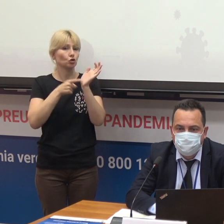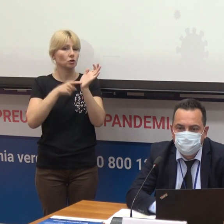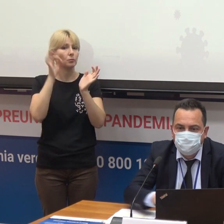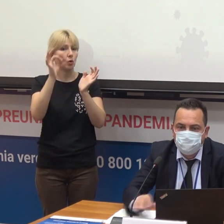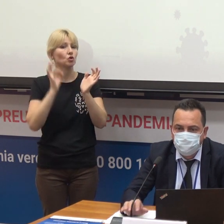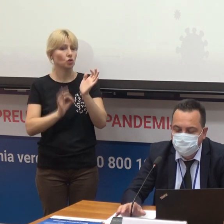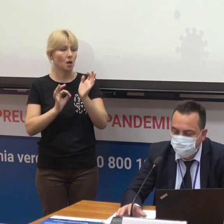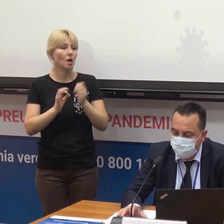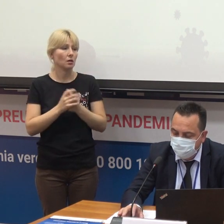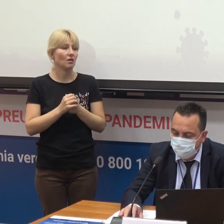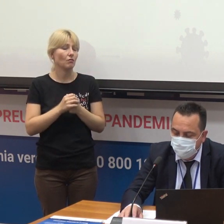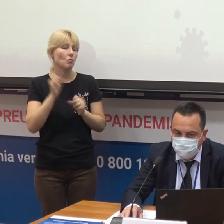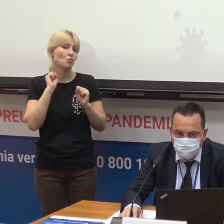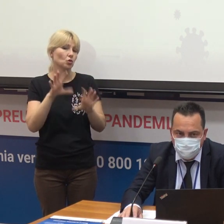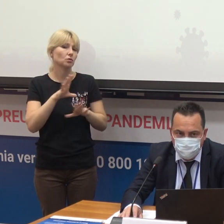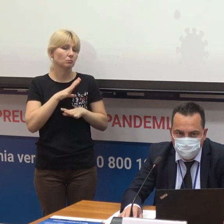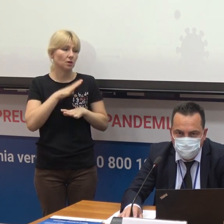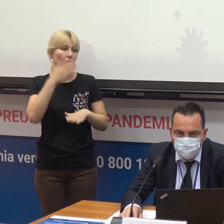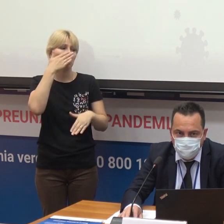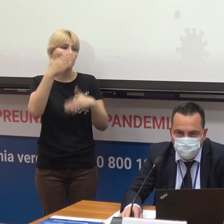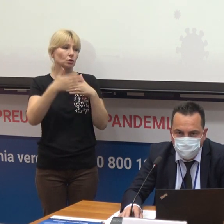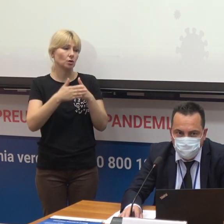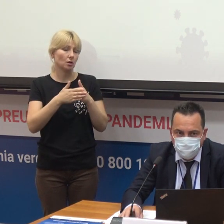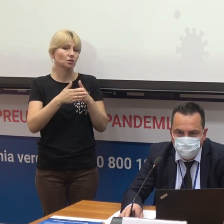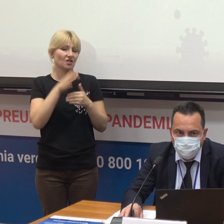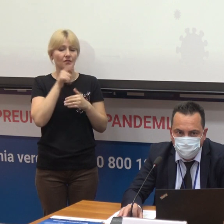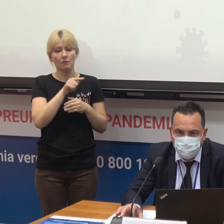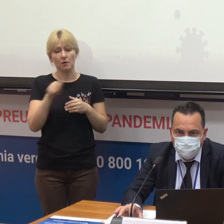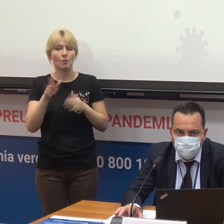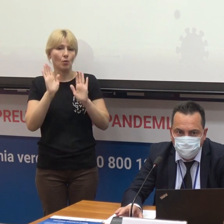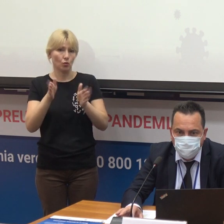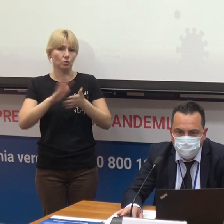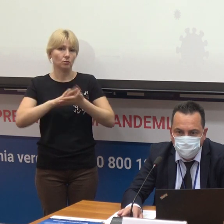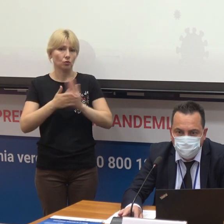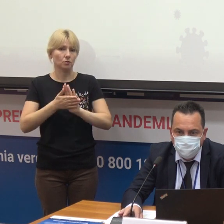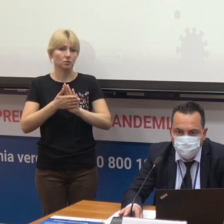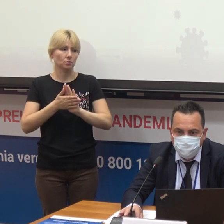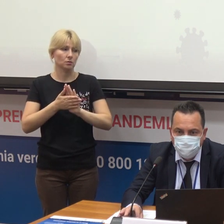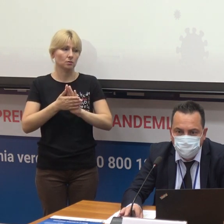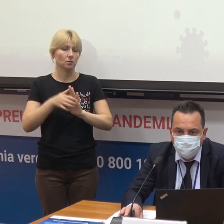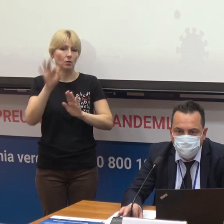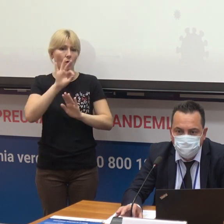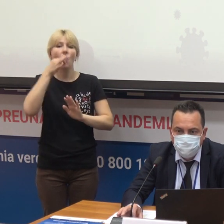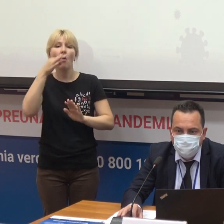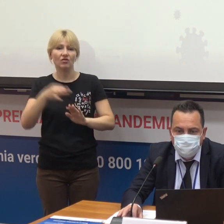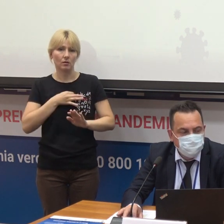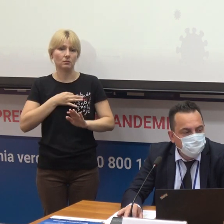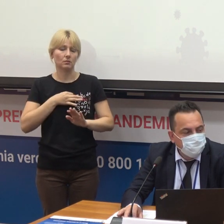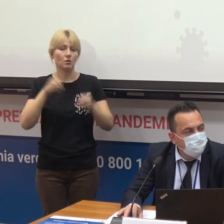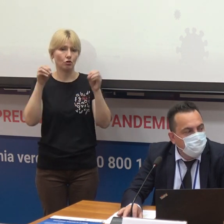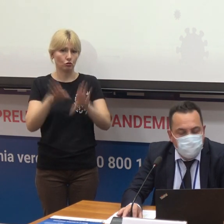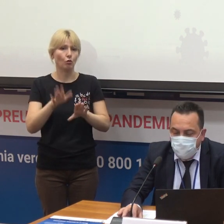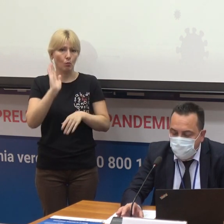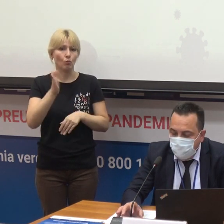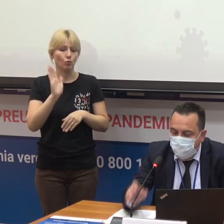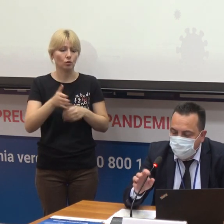6%, cel mai probabil fiind în imediată apropiere, situația orientativă ar fi acolo.